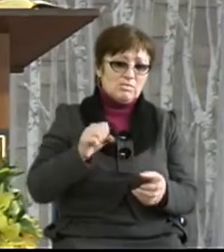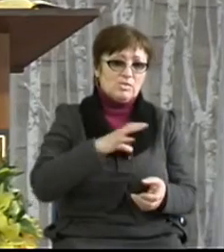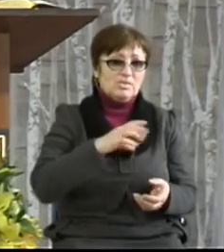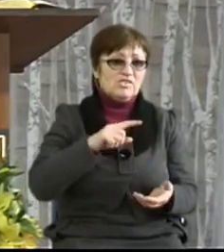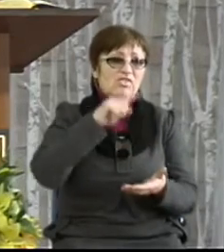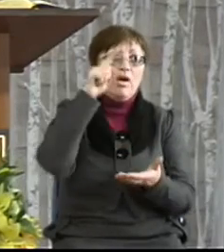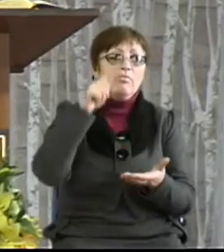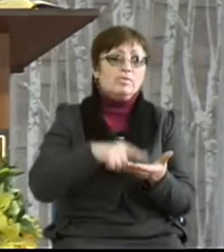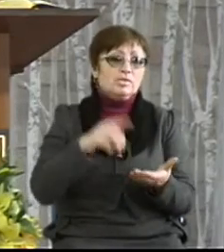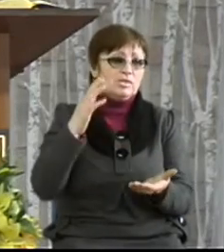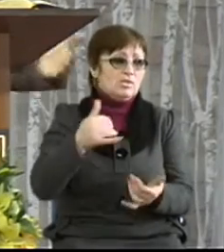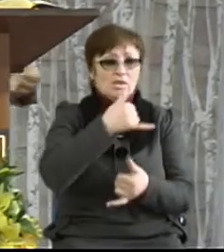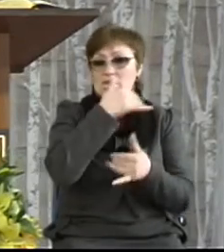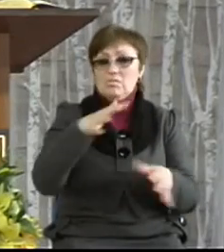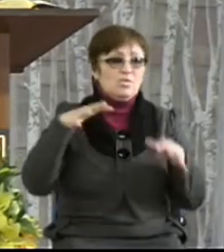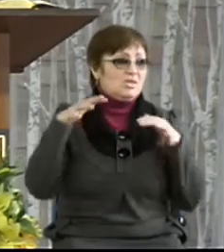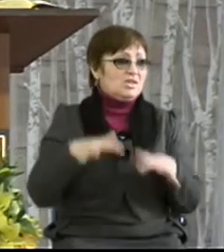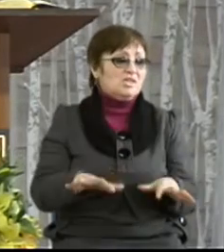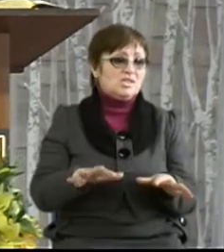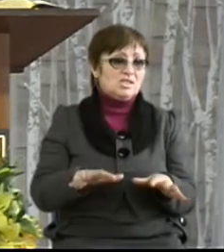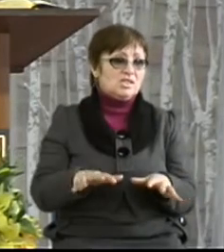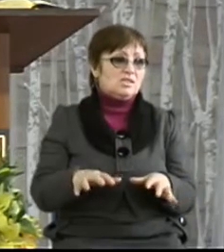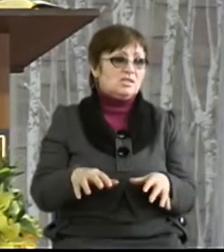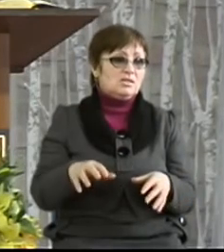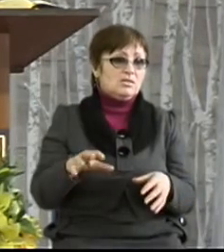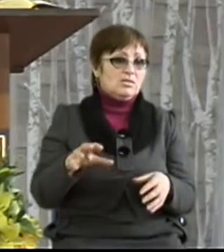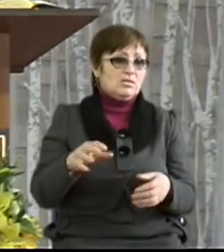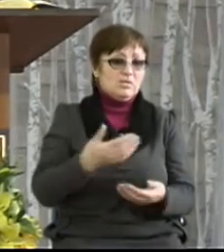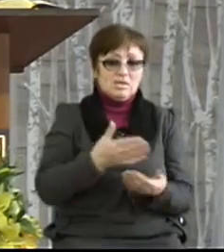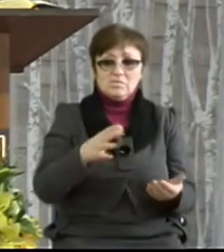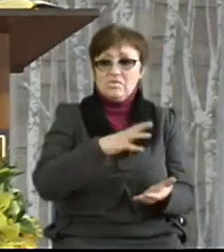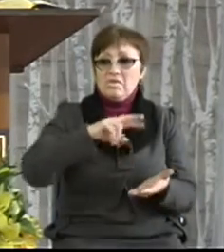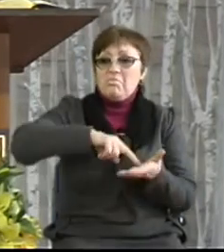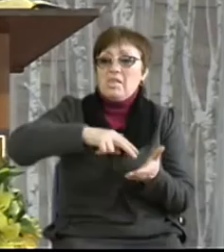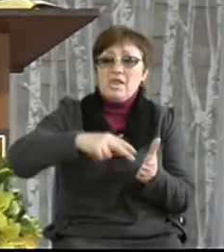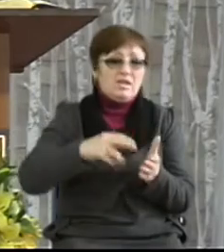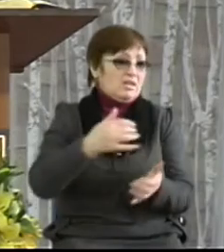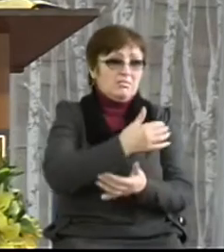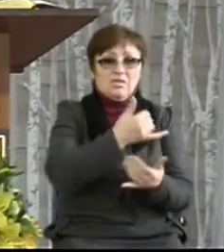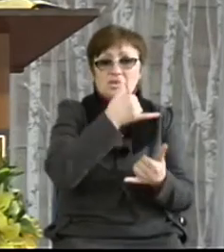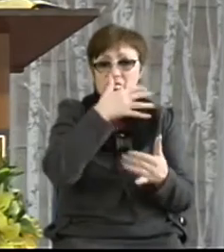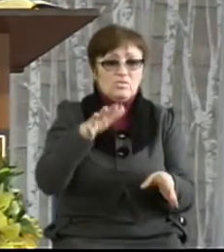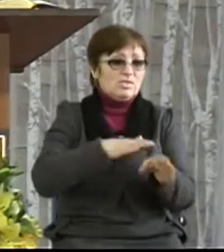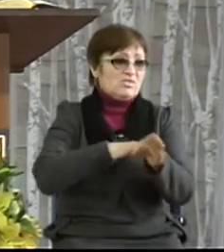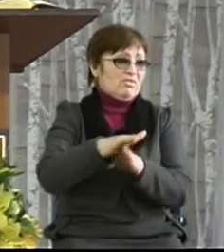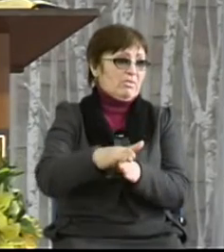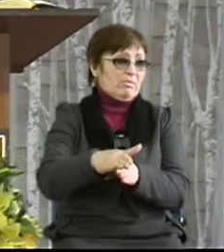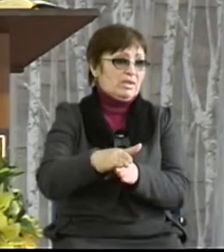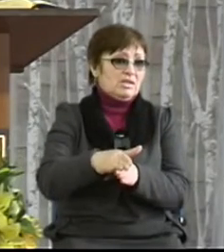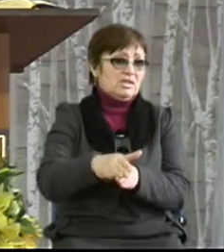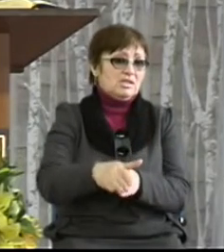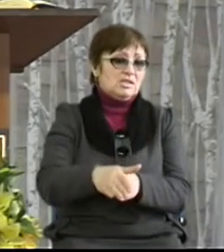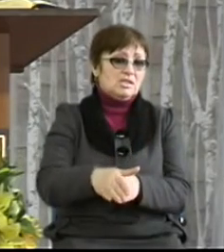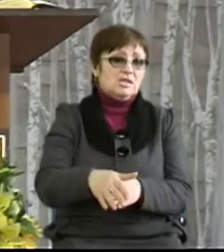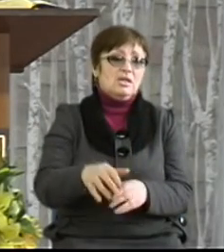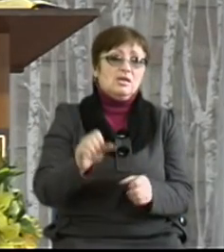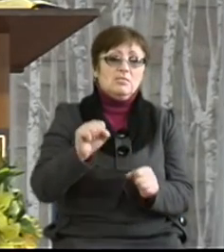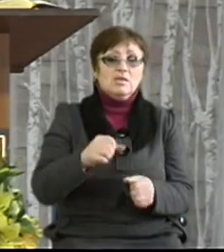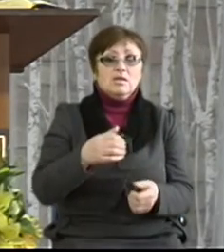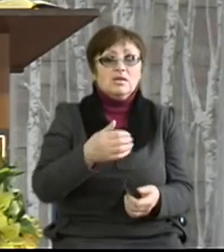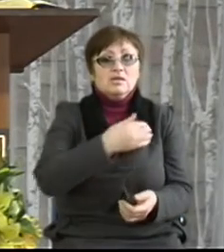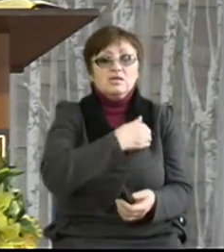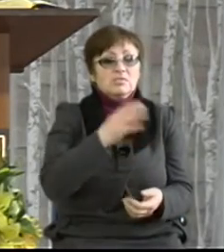какие-то вопросы, которые мы не можем решить. Тогда мы строим какие-то определенные планы, и не мы можем их осуществить. Мы предполагаем